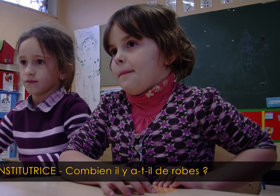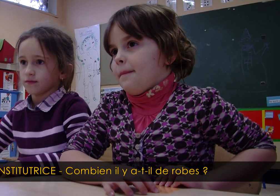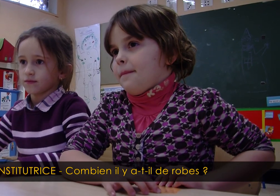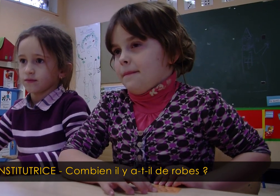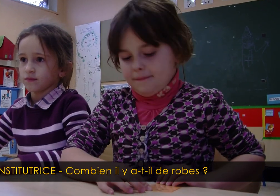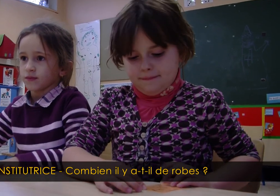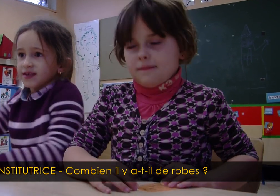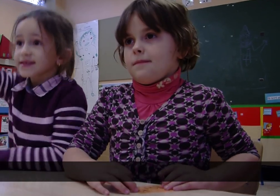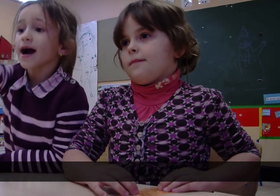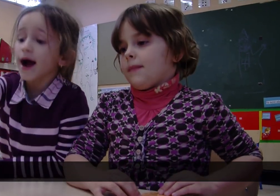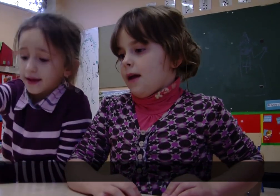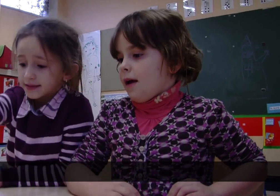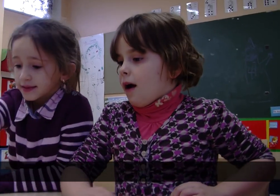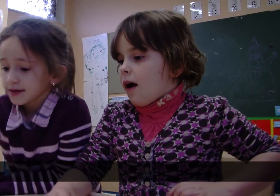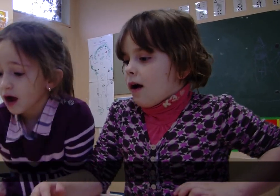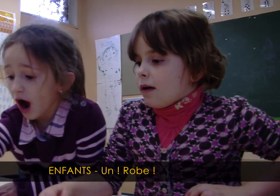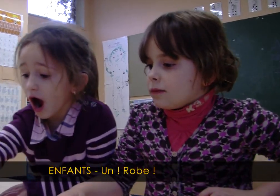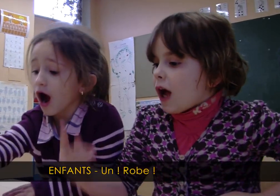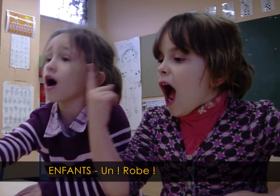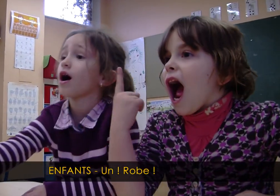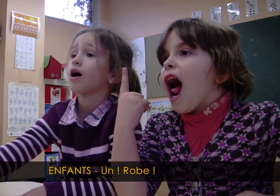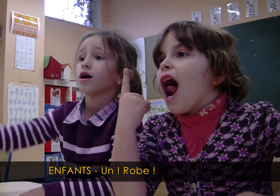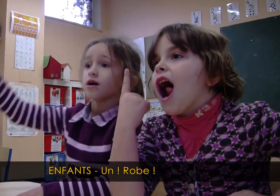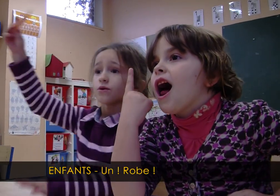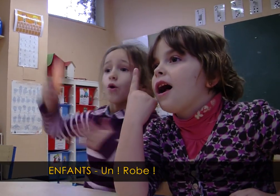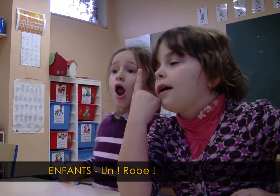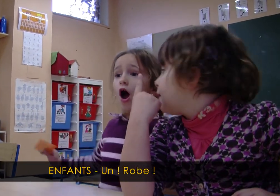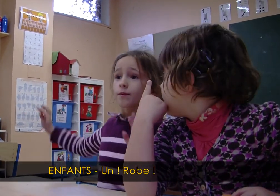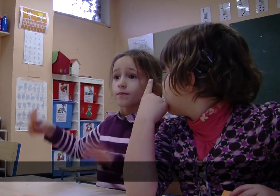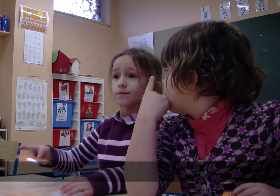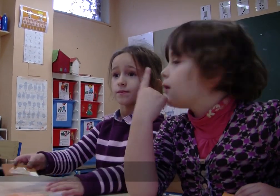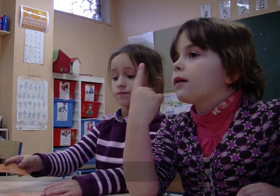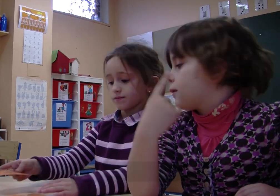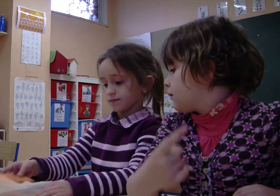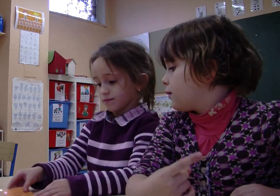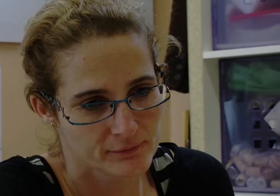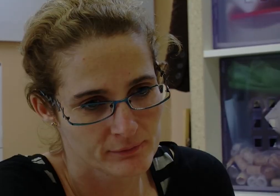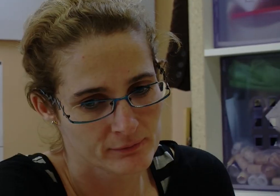Combien y a-t-il de robes? Tiens! Ah!